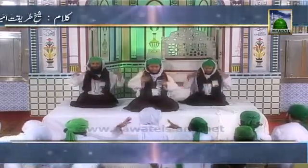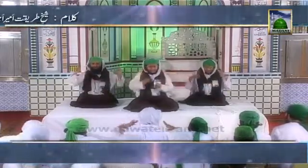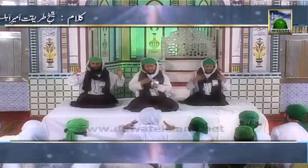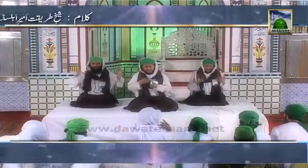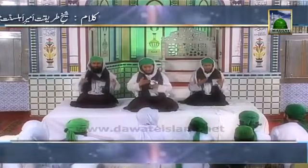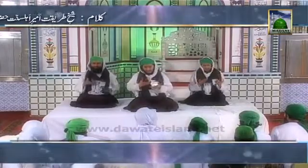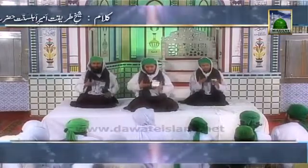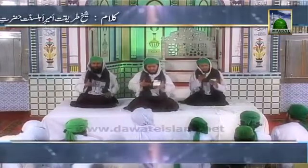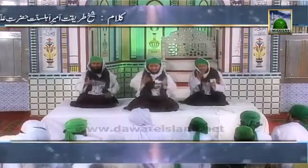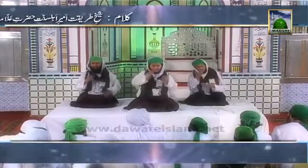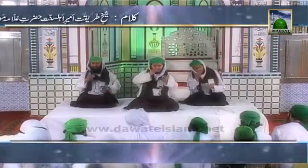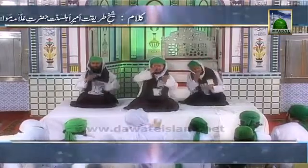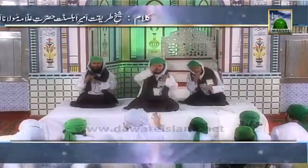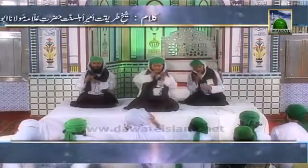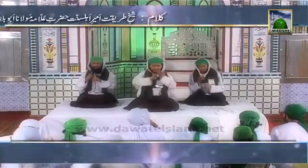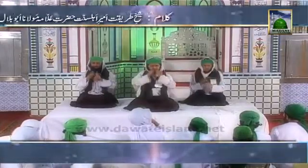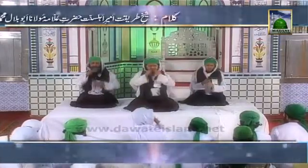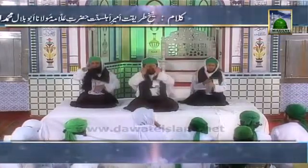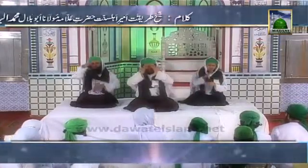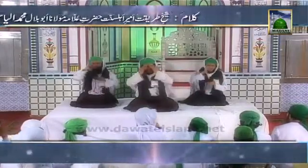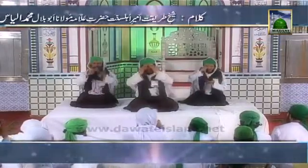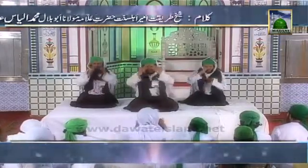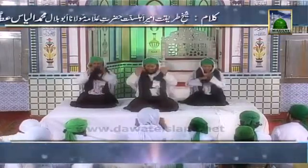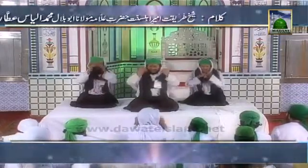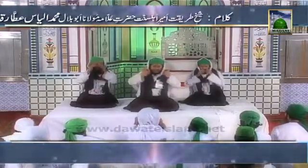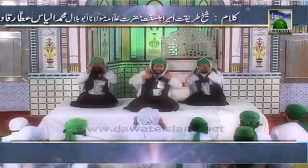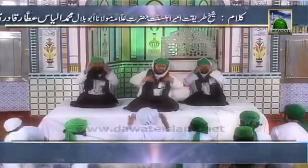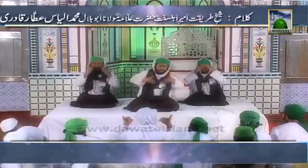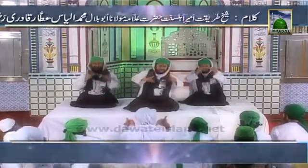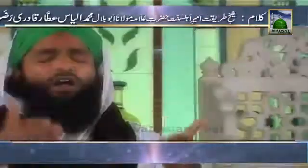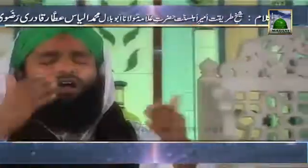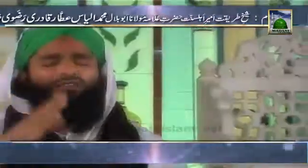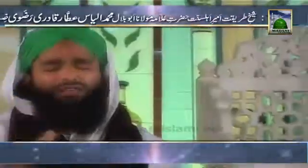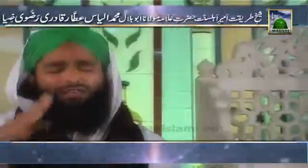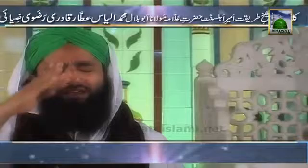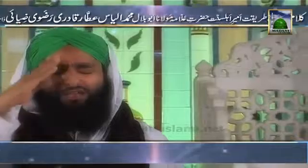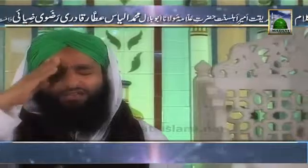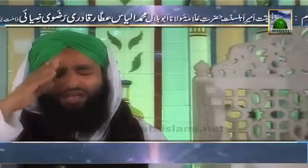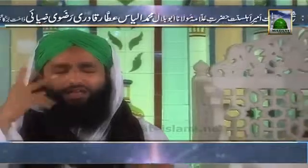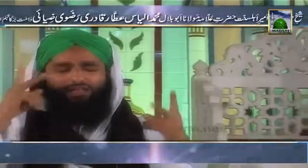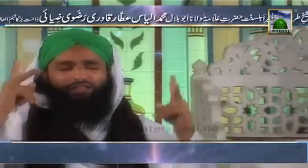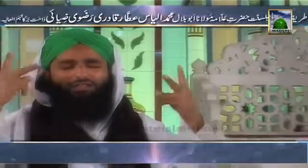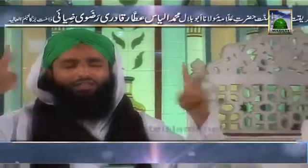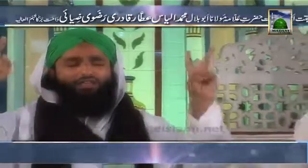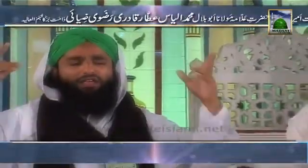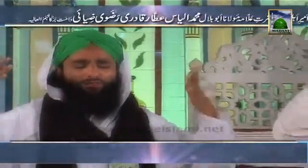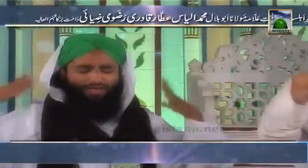سے کام آپ نے اے سلطان کیا دین کا